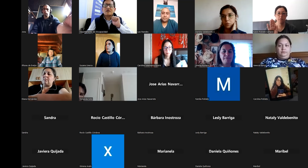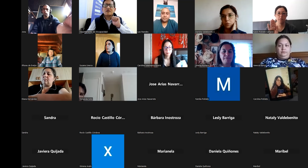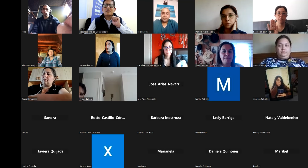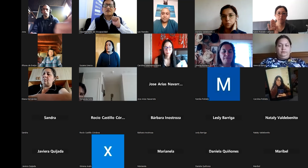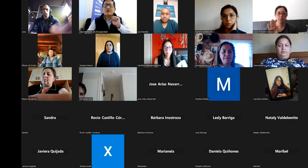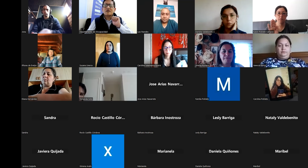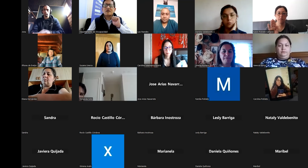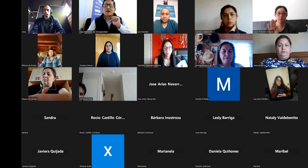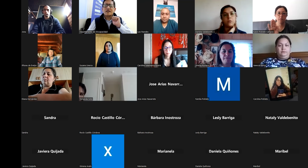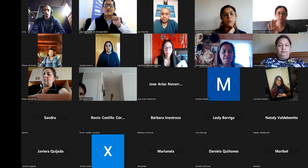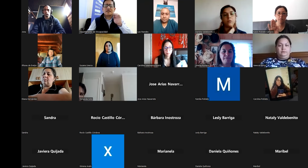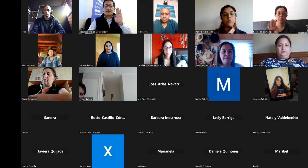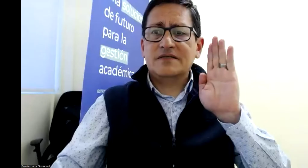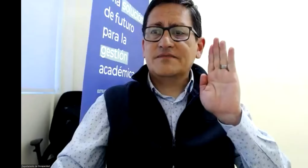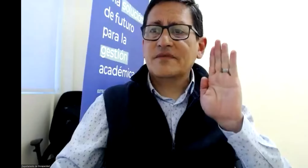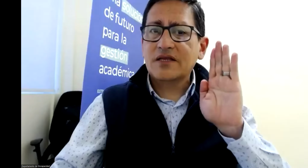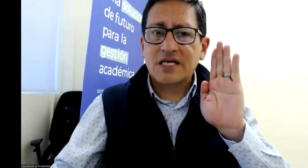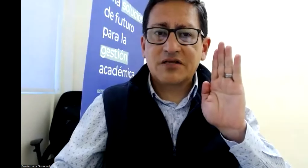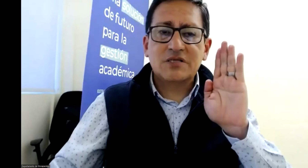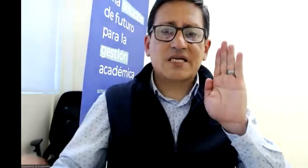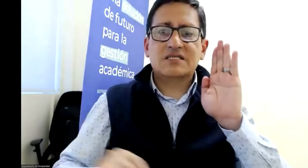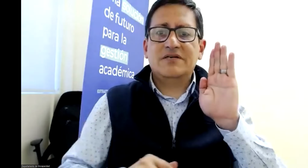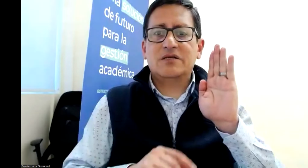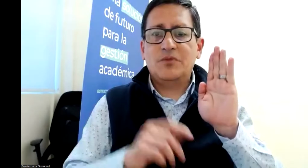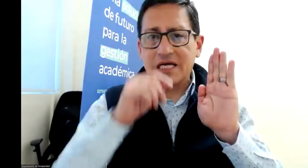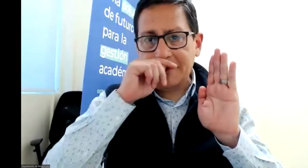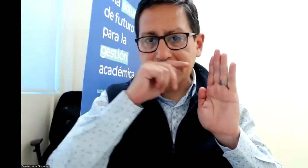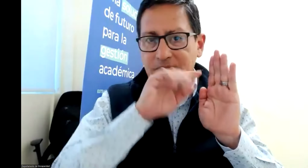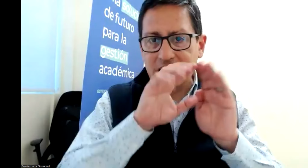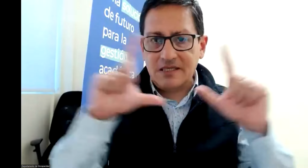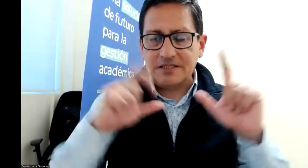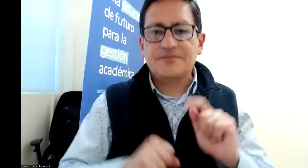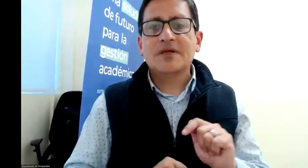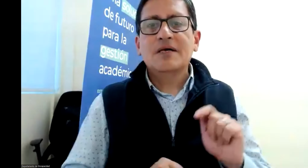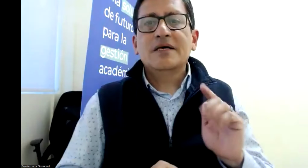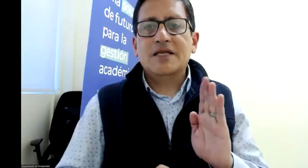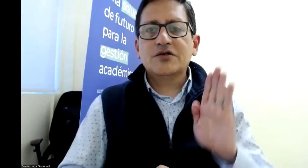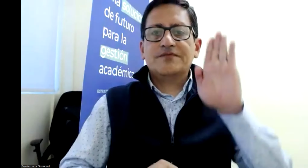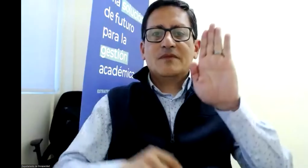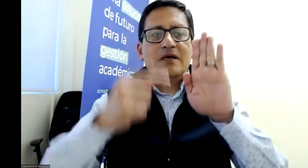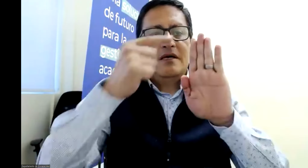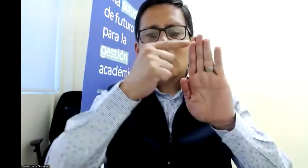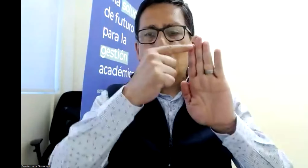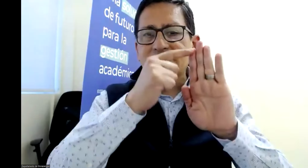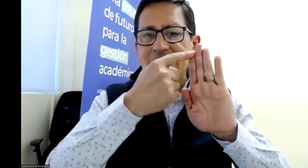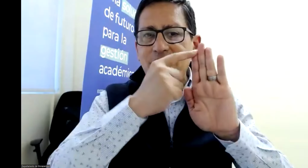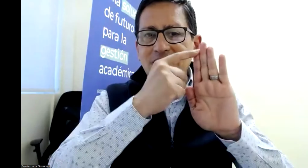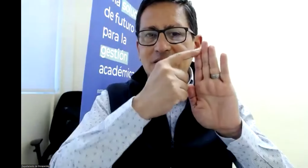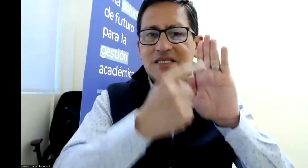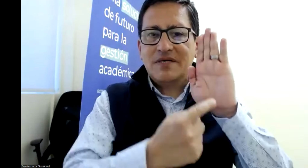¿Dónde está? Ahí, ya, ahí sí, está grabándose para que se vea después la grabación más grandecita. Entonces, comienza aquí el mes y